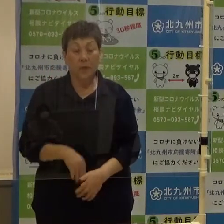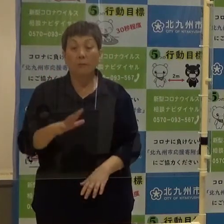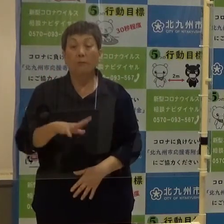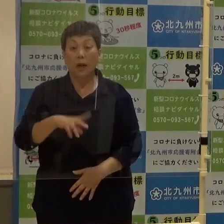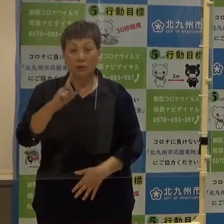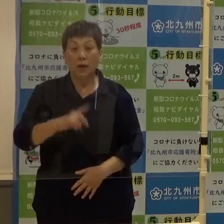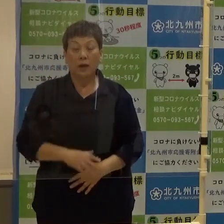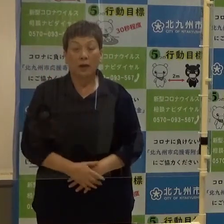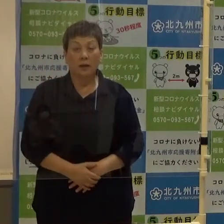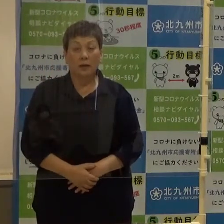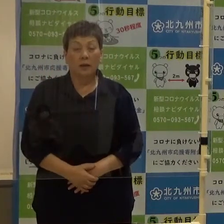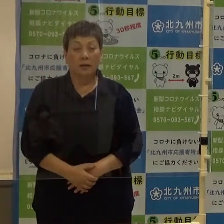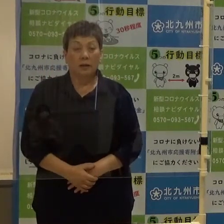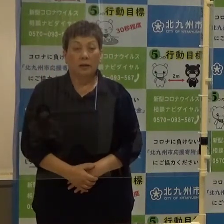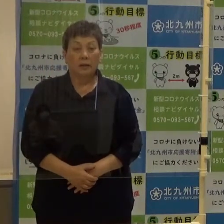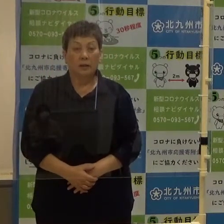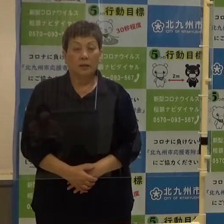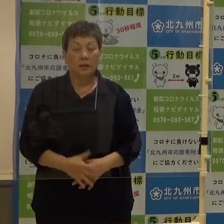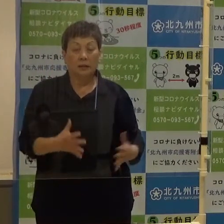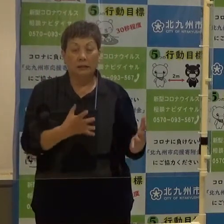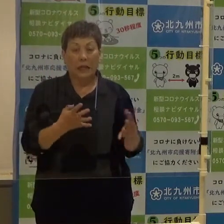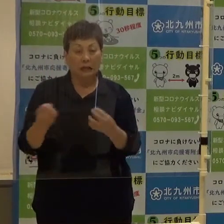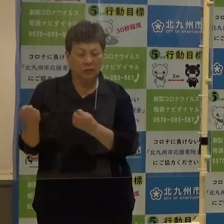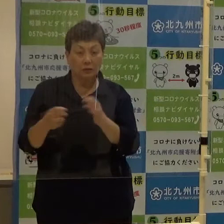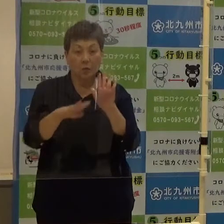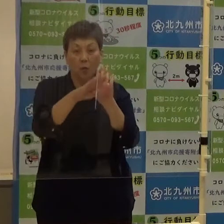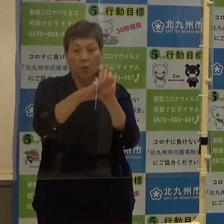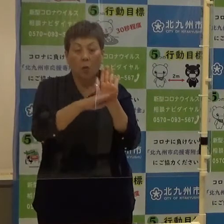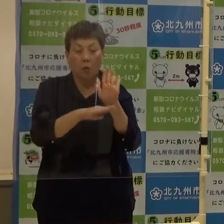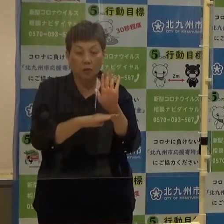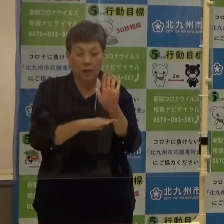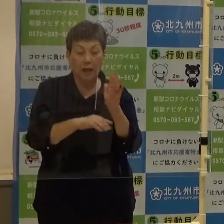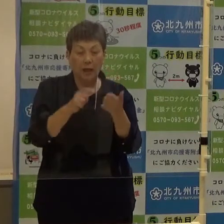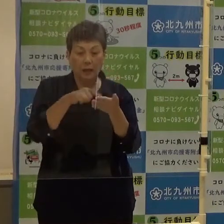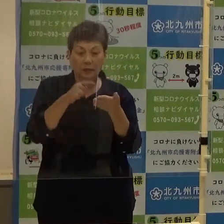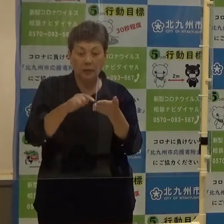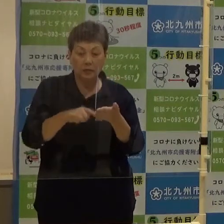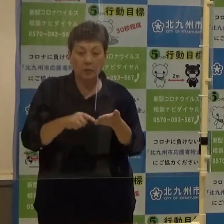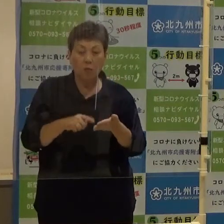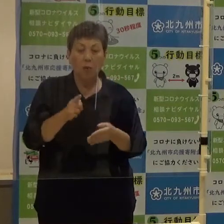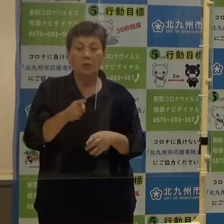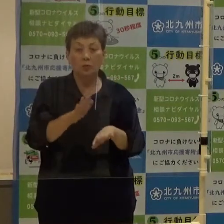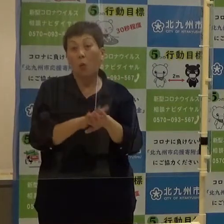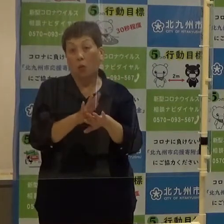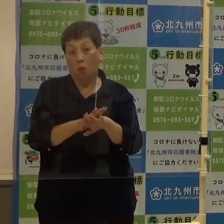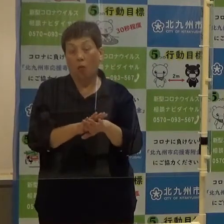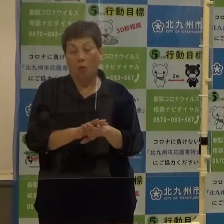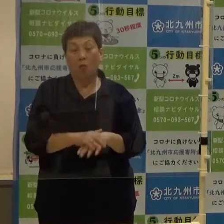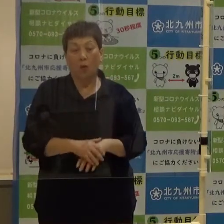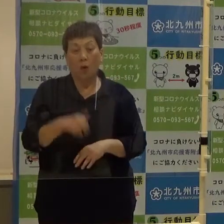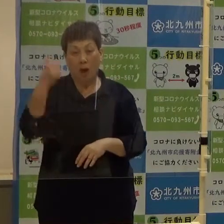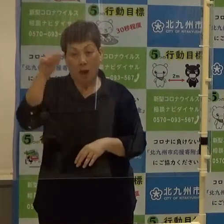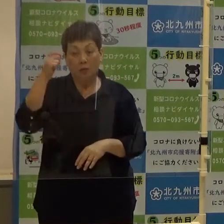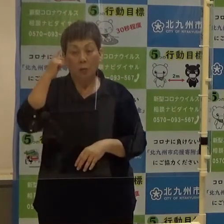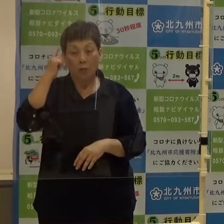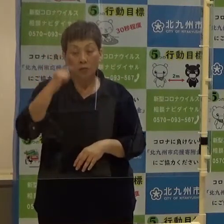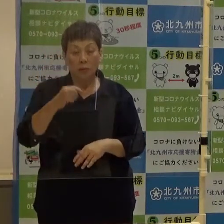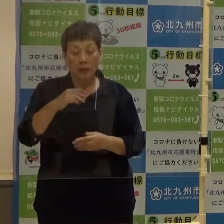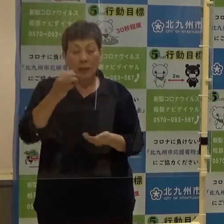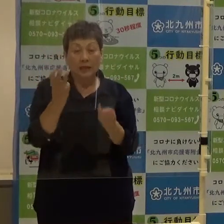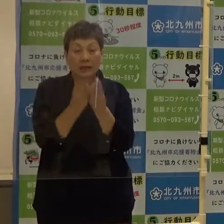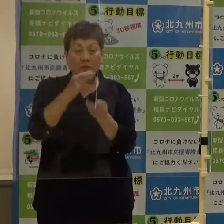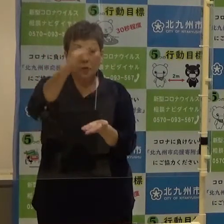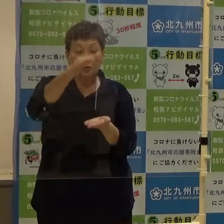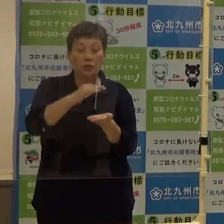ずはたくさんの項目でチェックをすることも一つの案だと思いますけれども、数は少なく